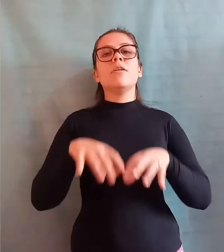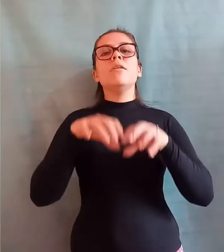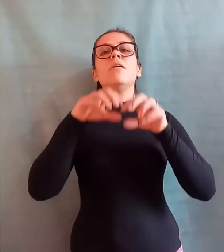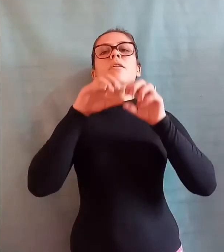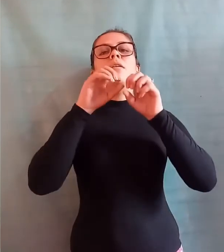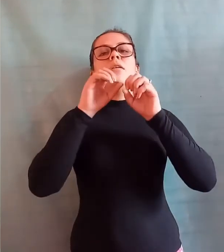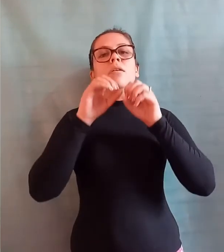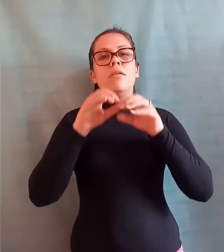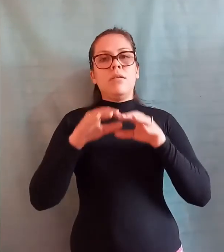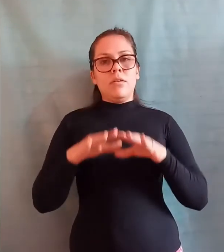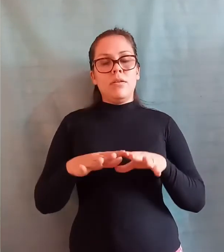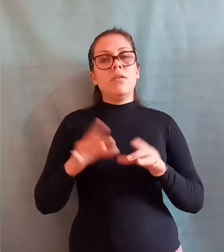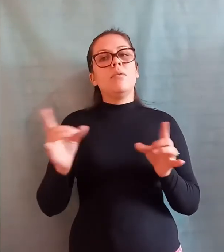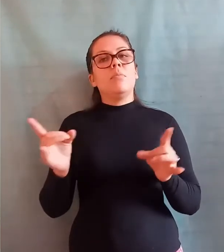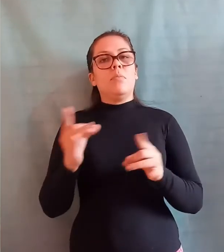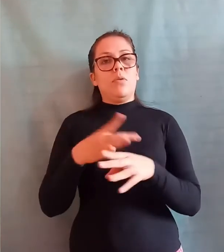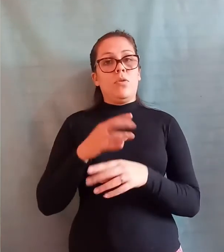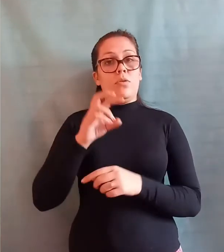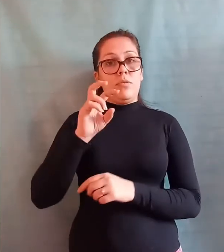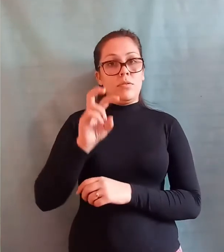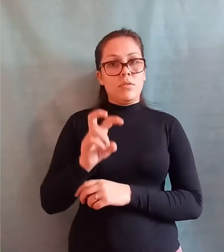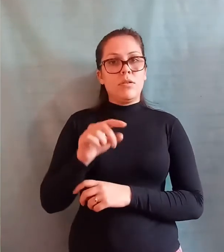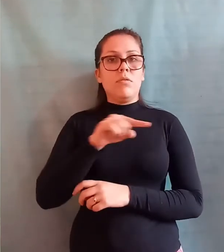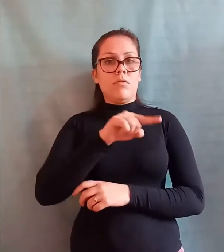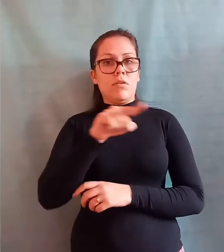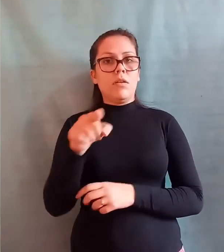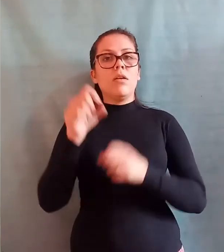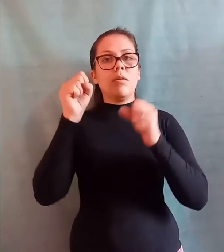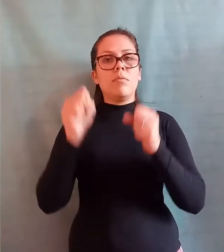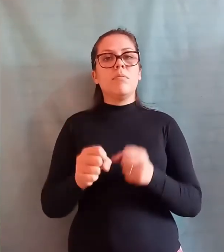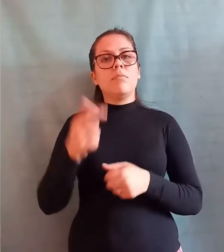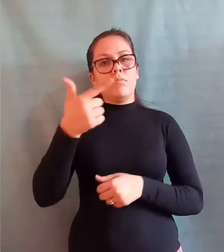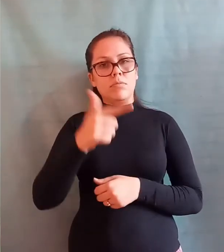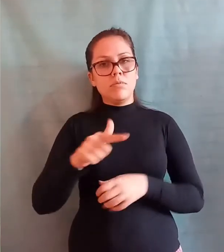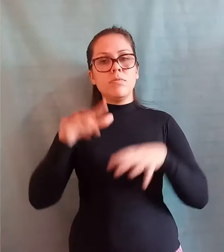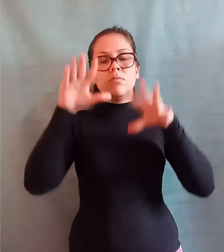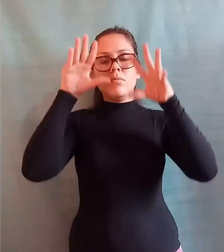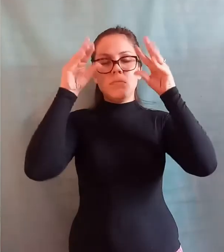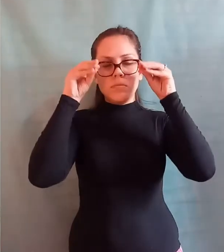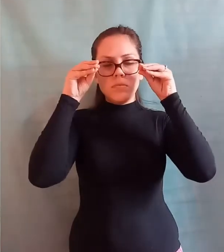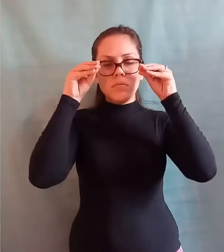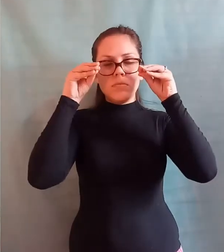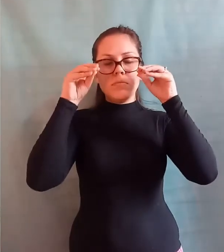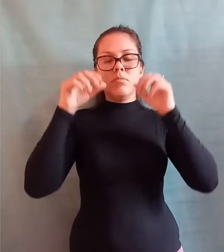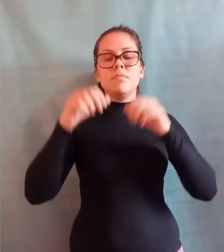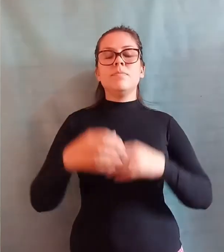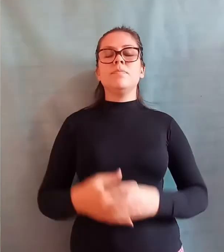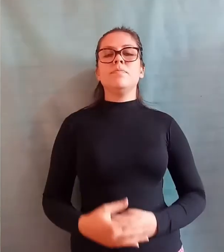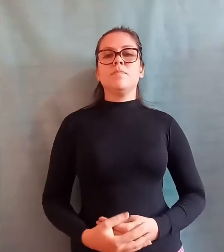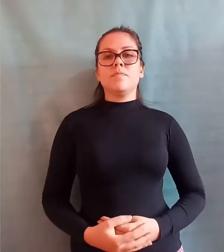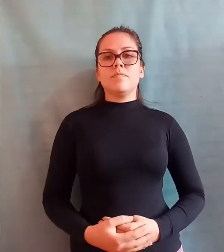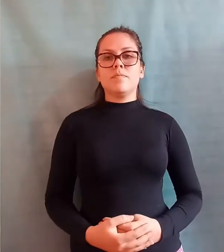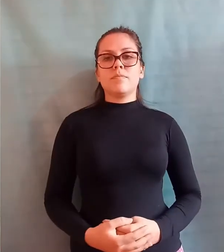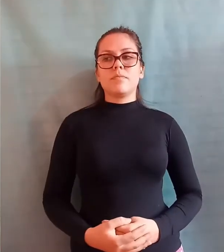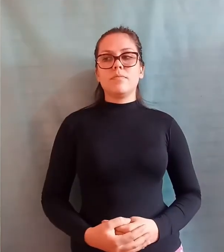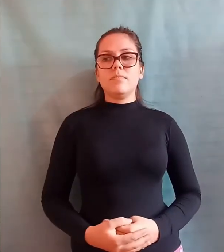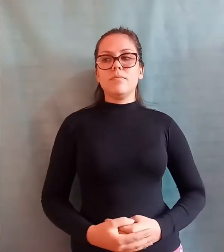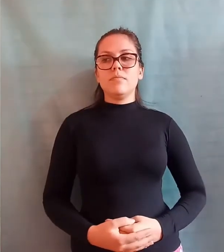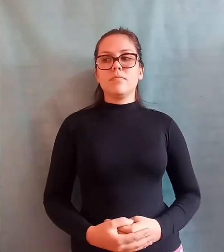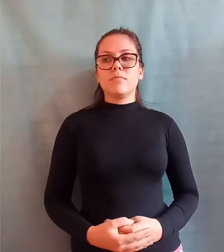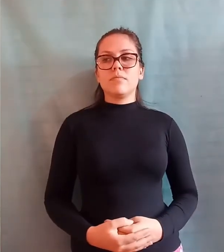Terminamos nosso ciclo. Vocês podem continuar com os olhos fechados.